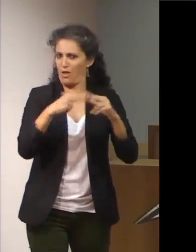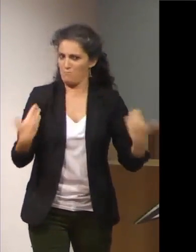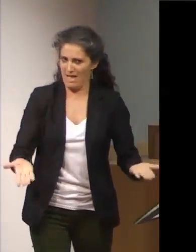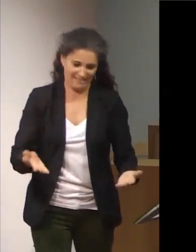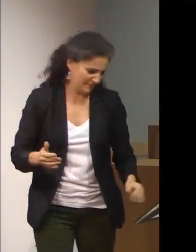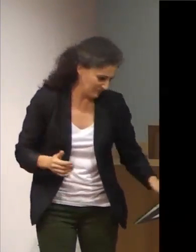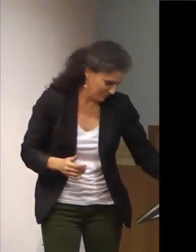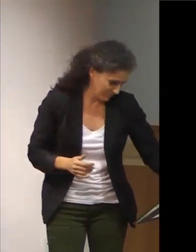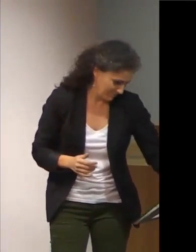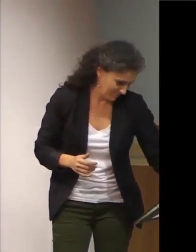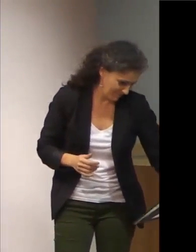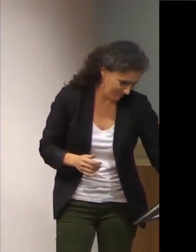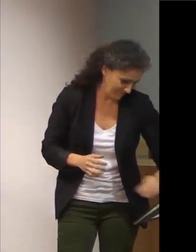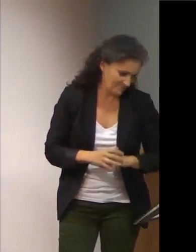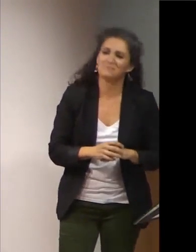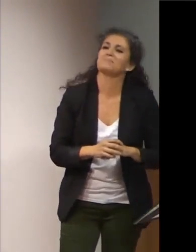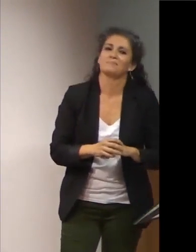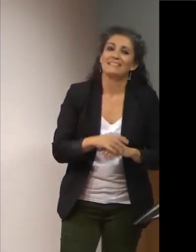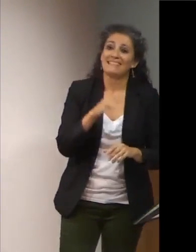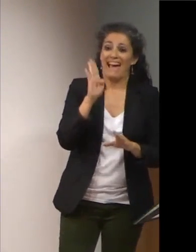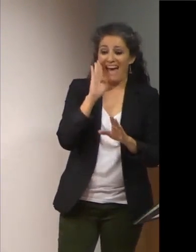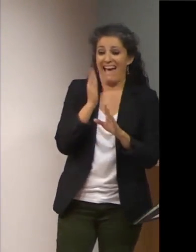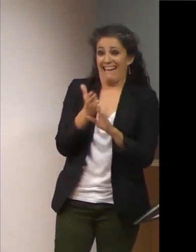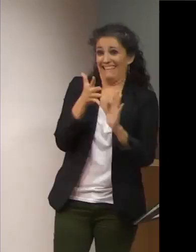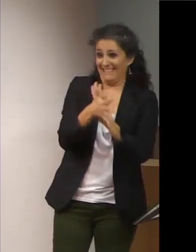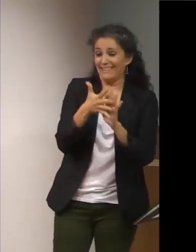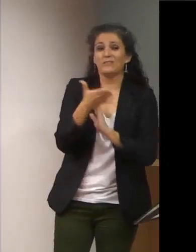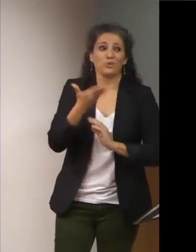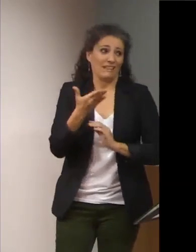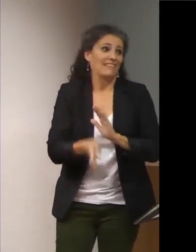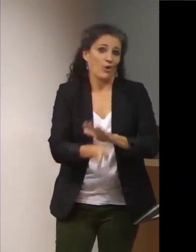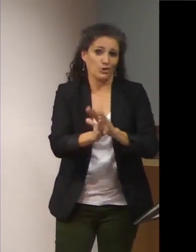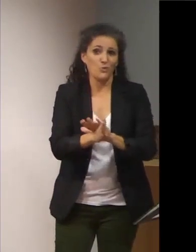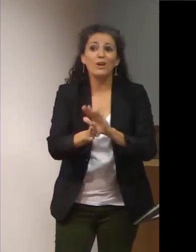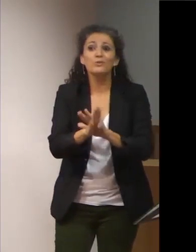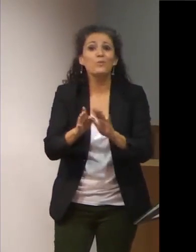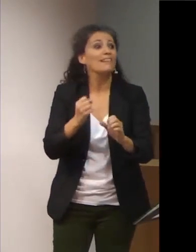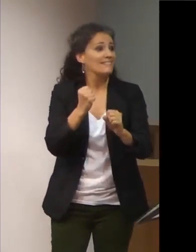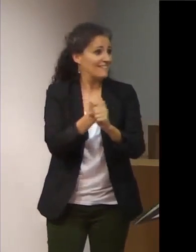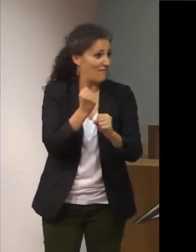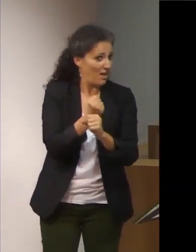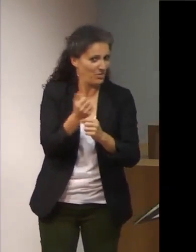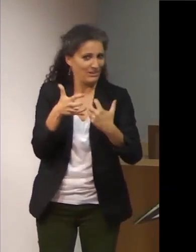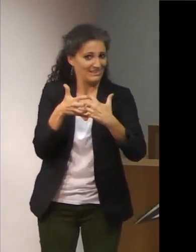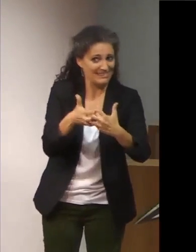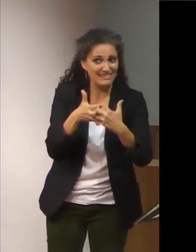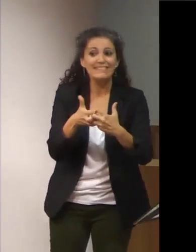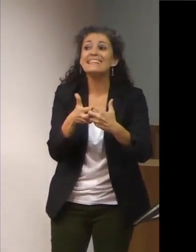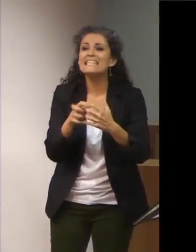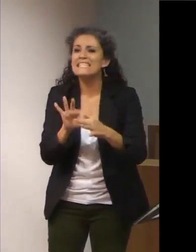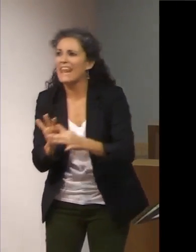demandas de esta comunidad usuaria lingüística para e mejorar y progresar